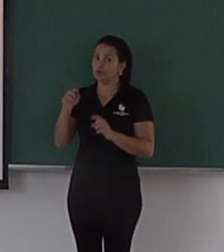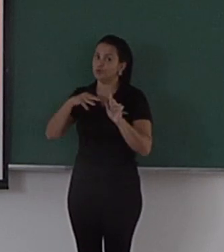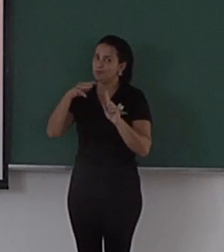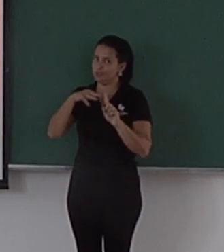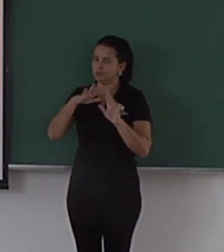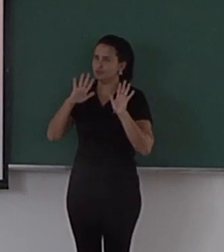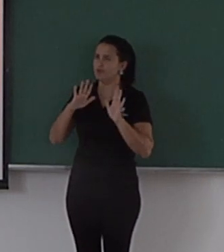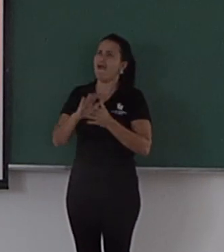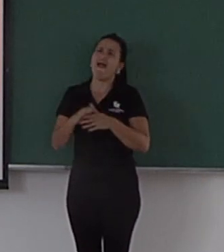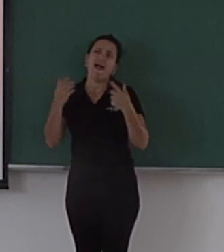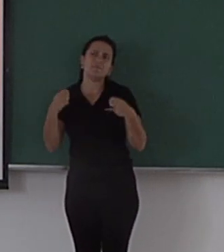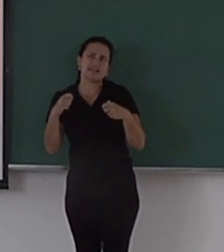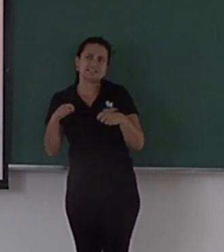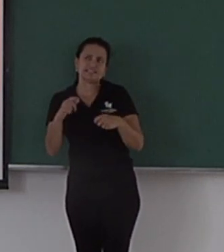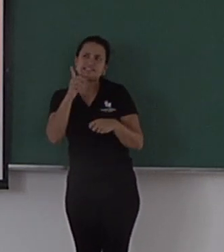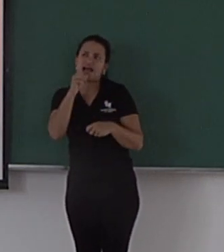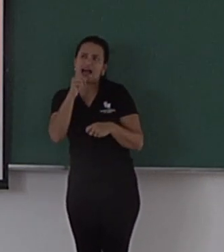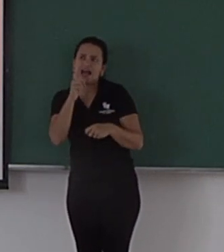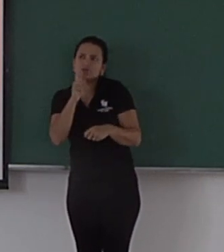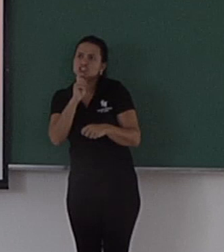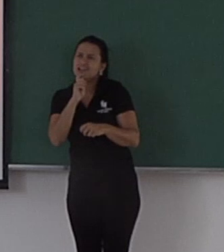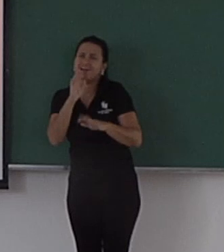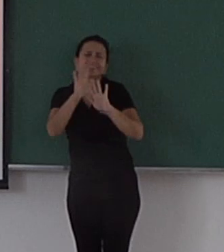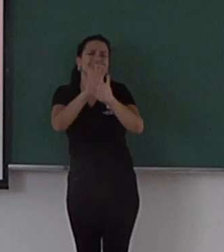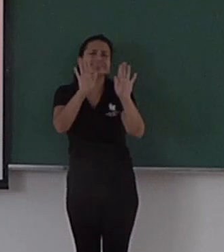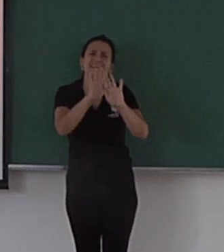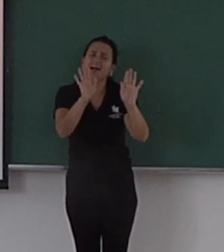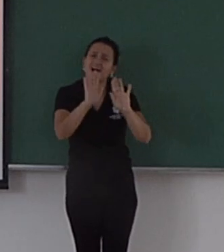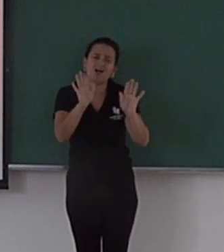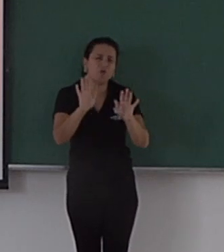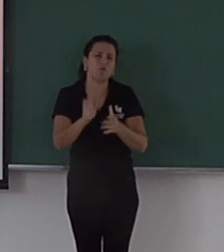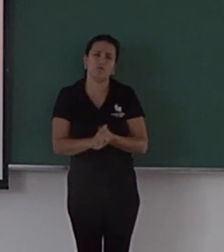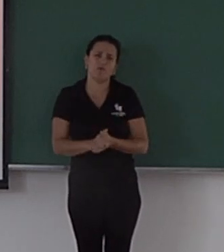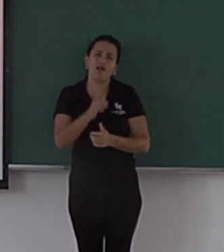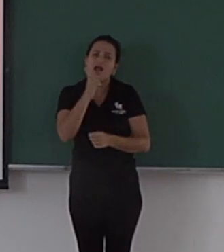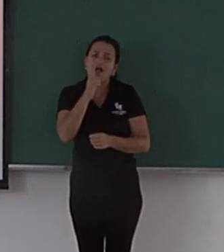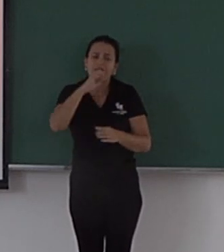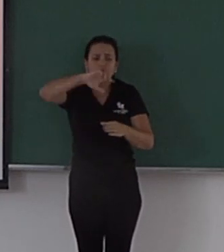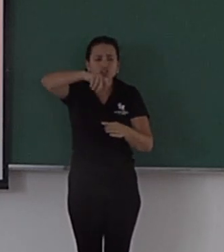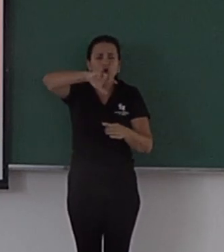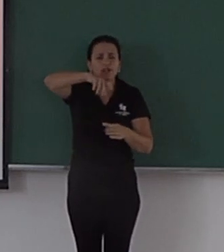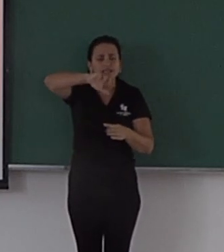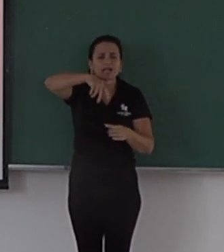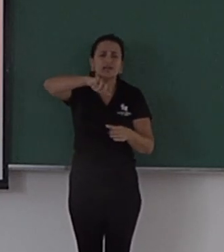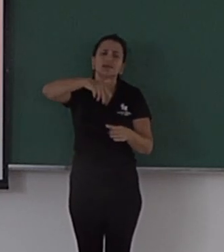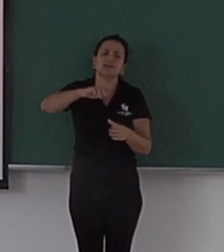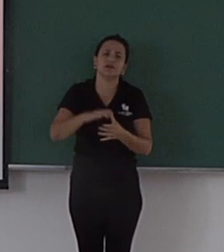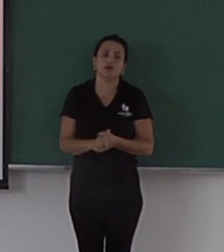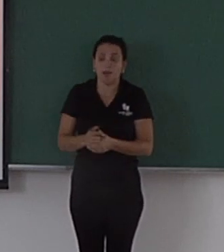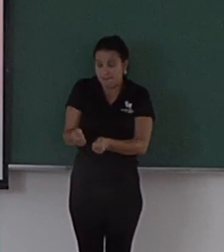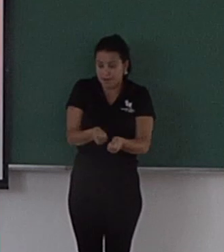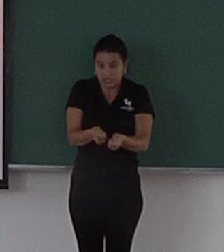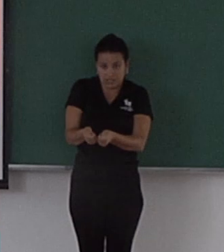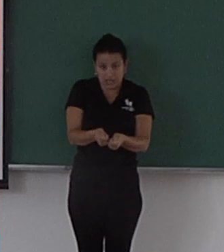nisso. Assim, o indivíduo fala, tem que ser água gelada. Não, nada de água gelada, água em temperatura ambiente. Tá? Pode lavar, né, mangueira